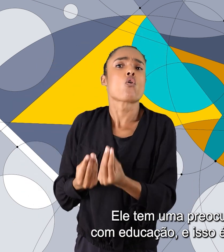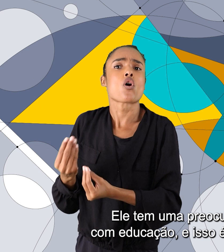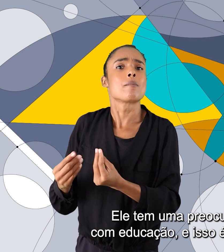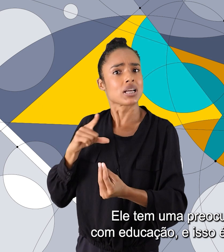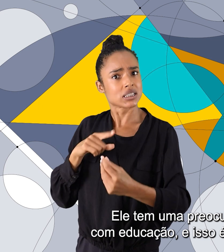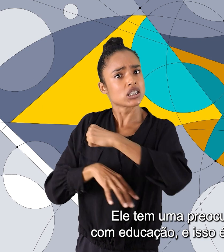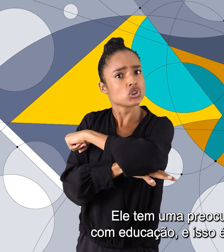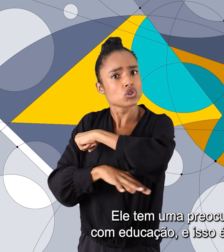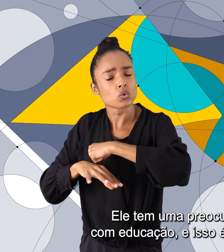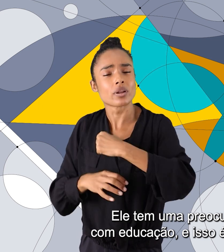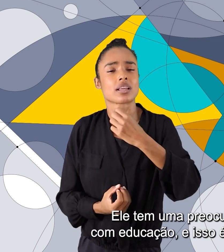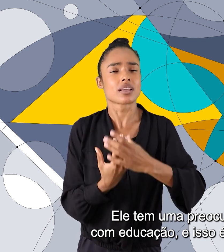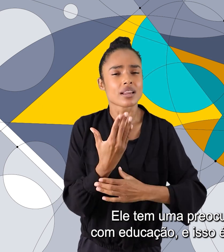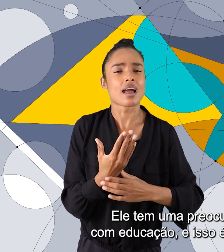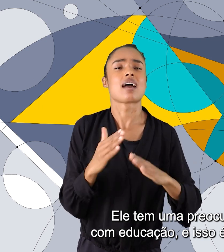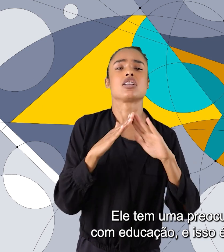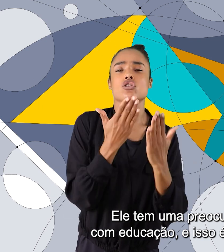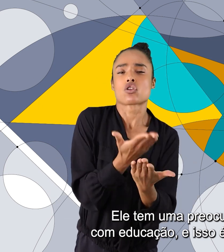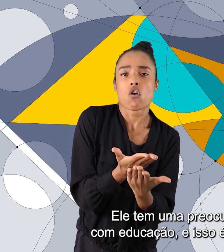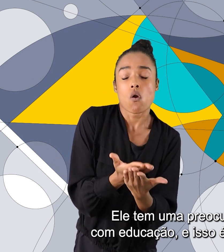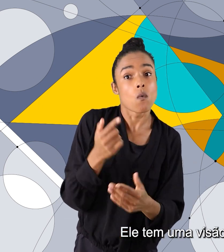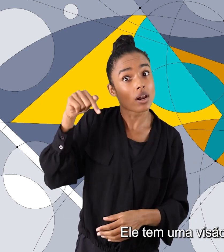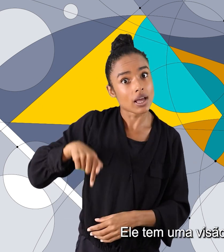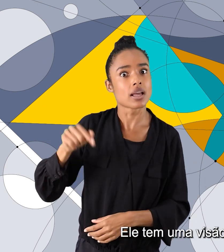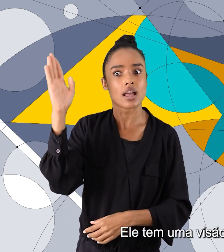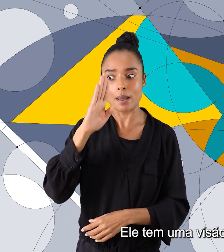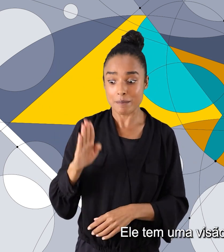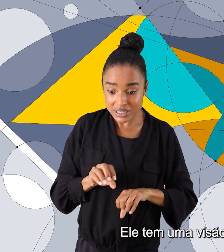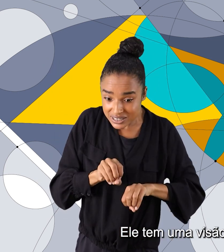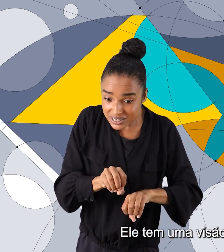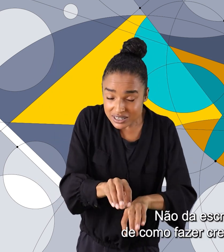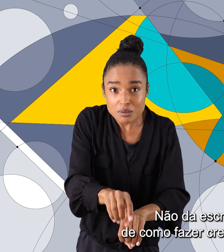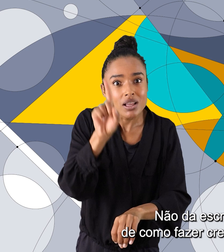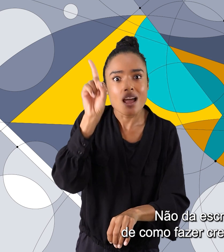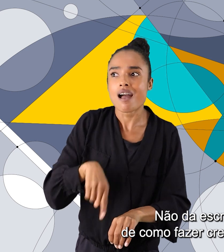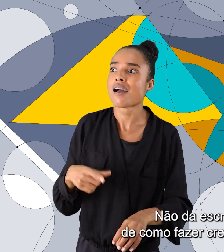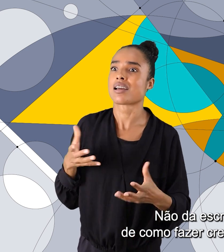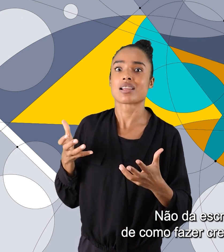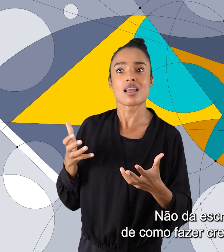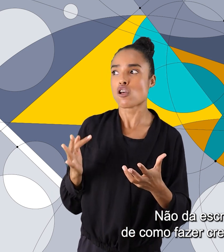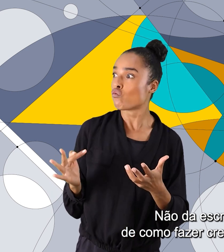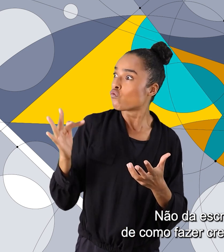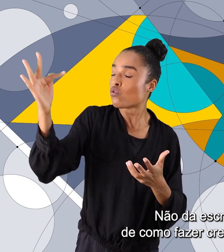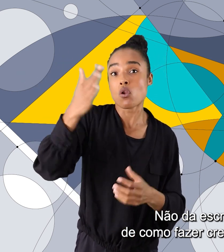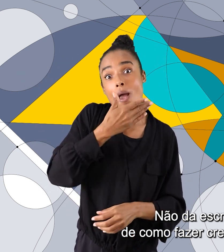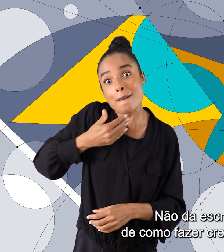uma preocupação enorme com a educação, e isso é muito importante. Ele tem uma visão de conjunto, não da escravidão, de como